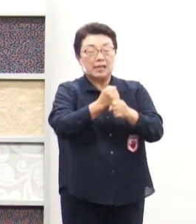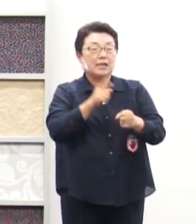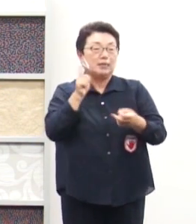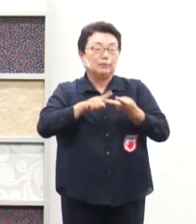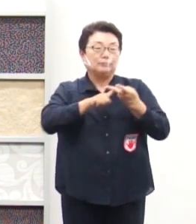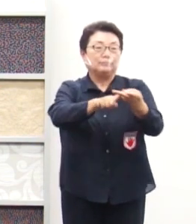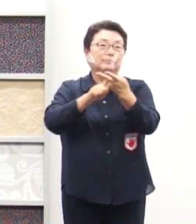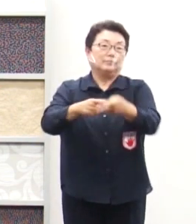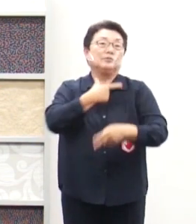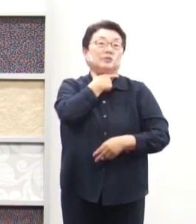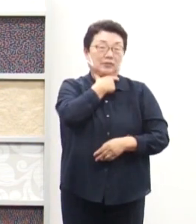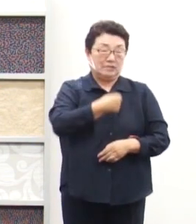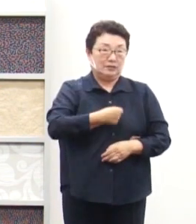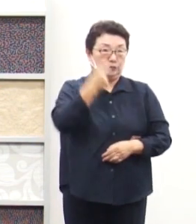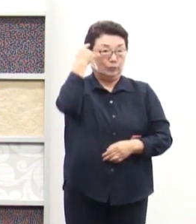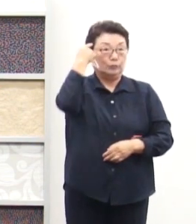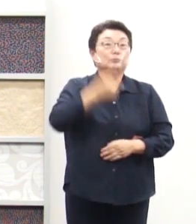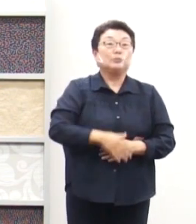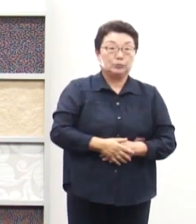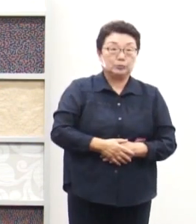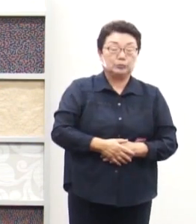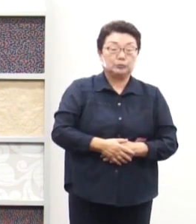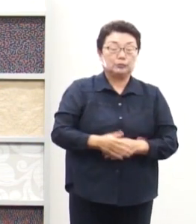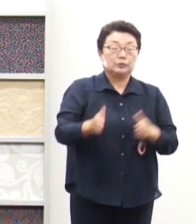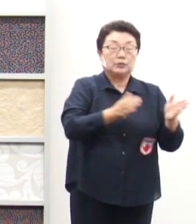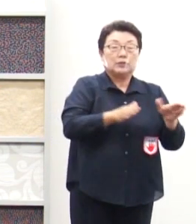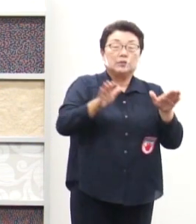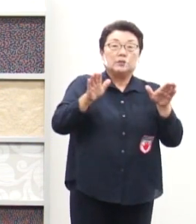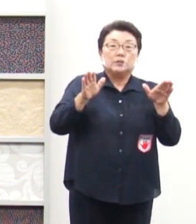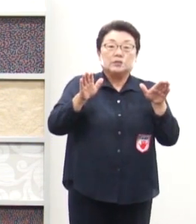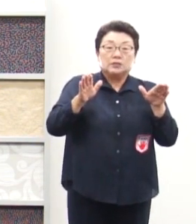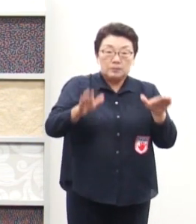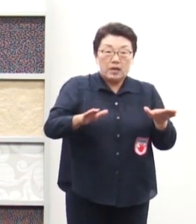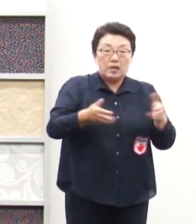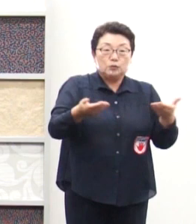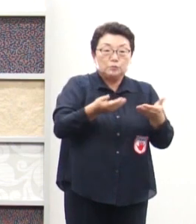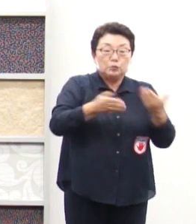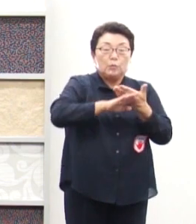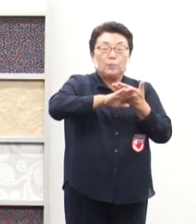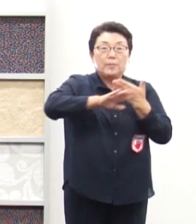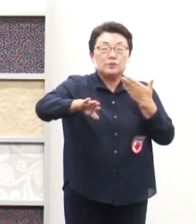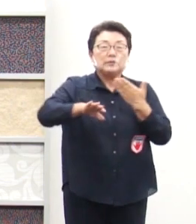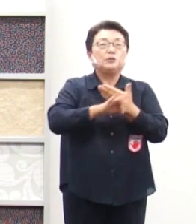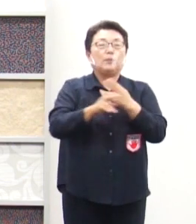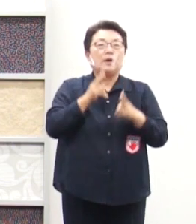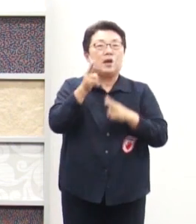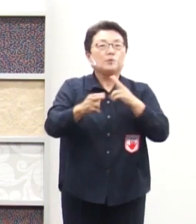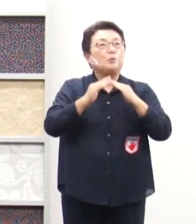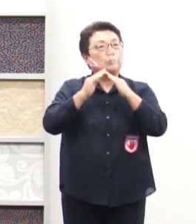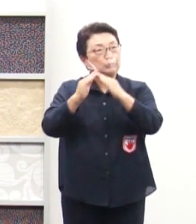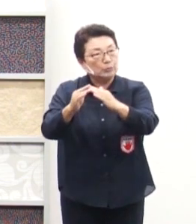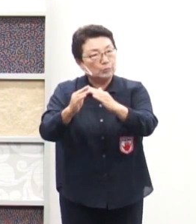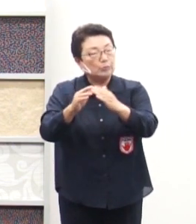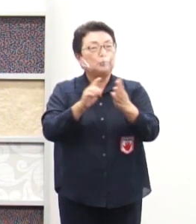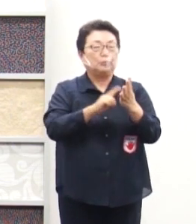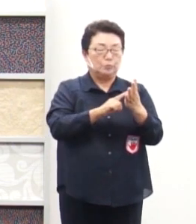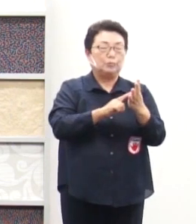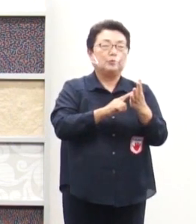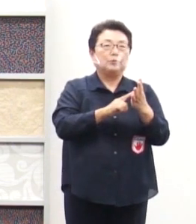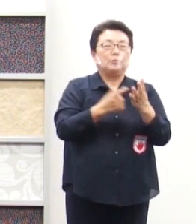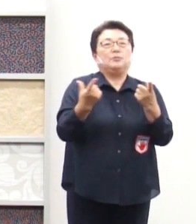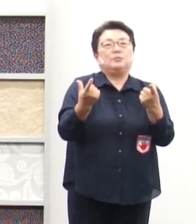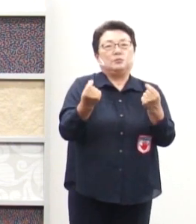思います。また今申し上げた業種以外の事業所、例えば工場などにつきまし